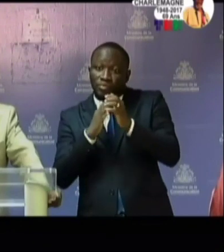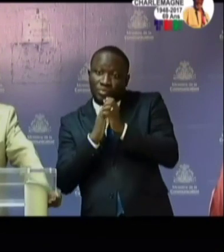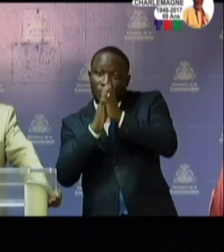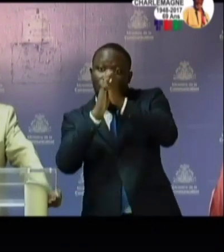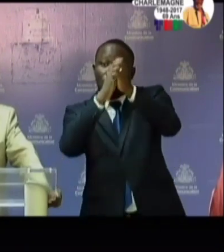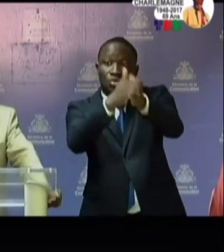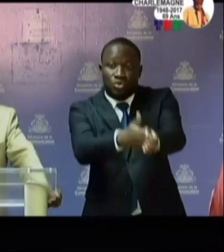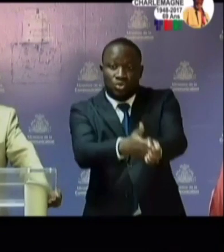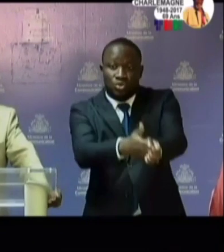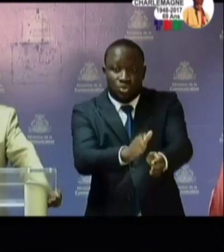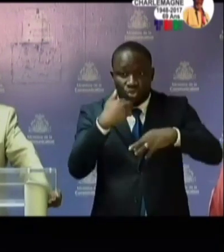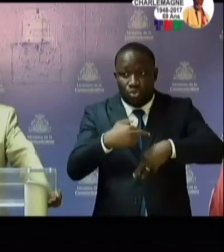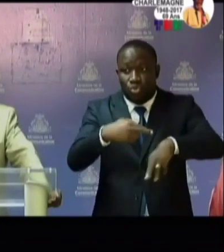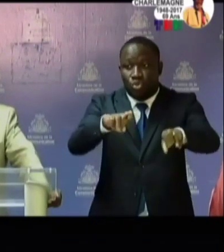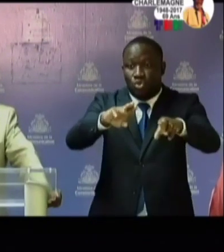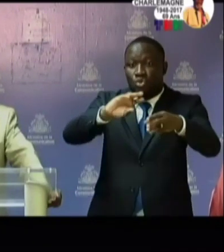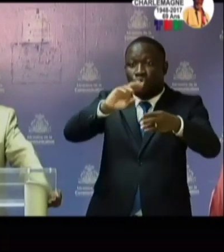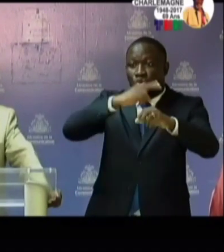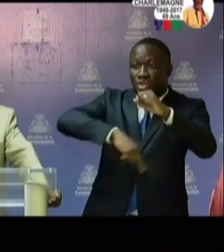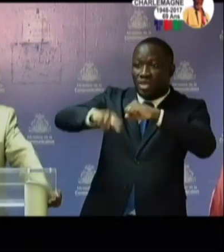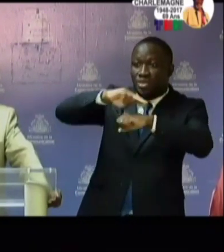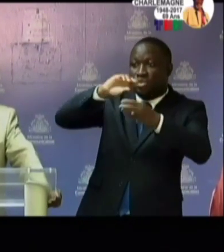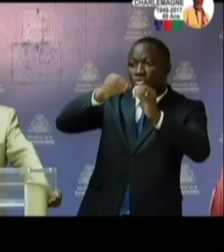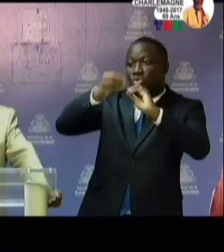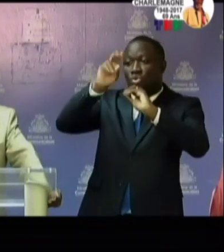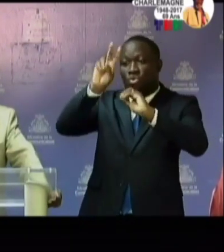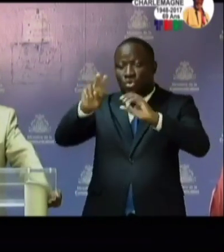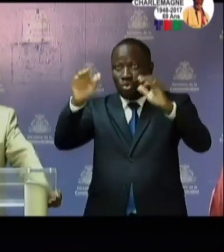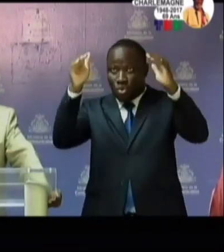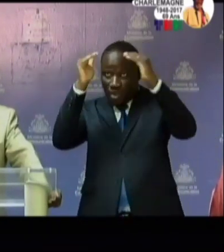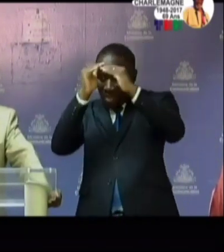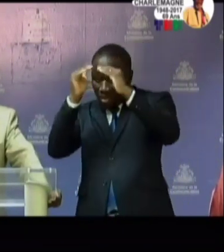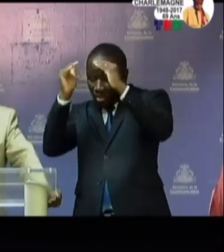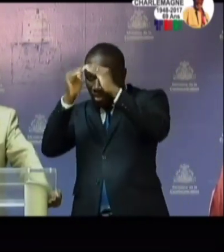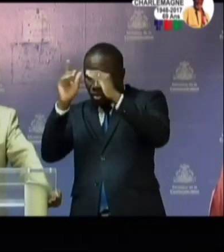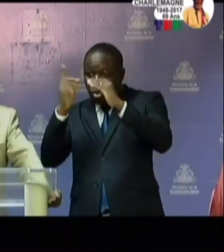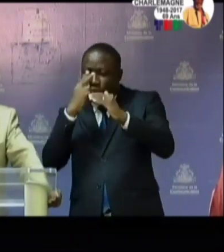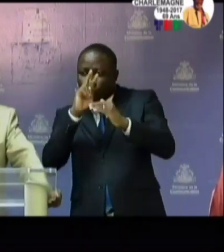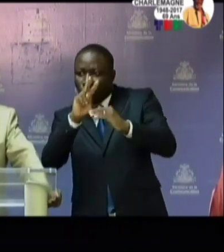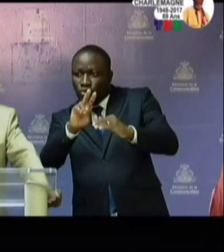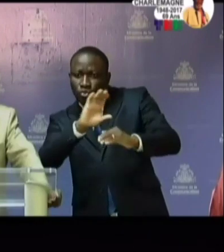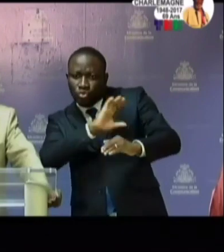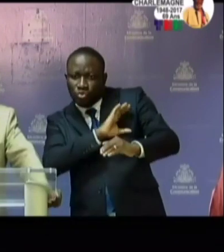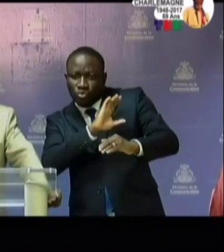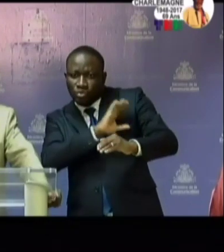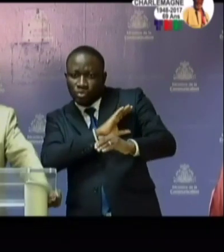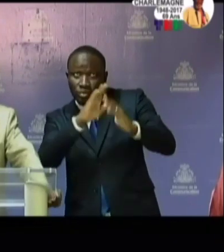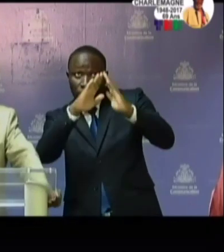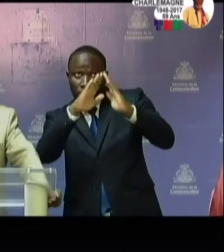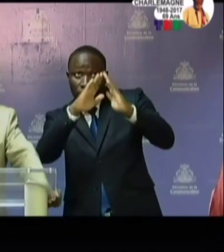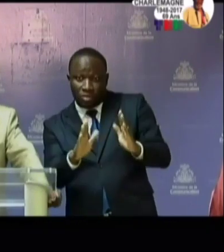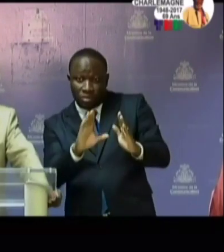l'Igalagame sur route nationale numéro 2 au niveau de côté nos commissariats avant de rentrer